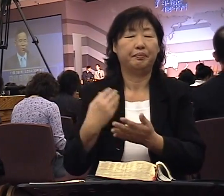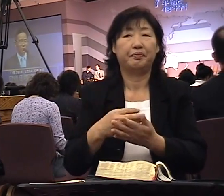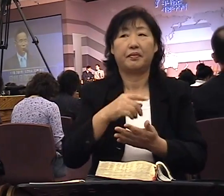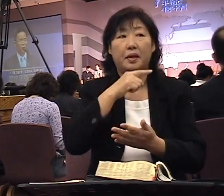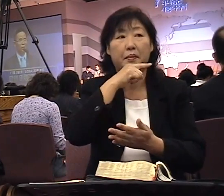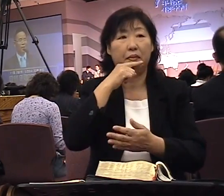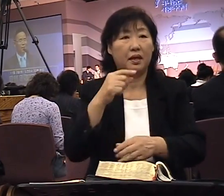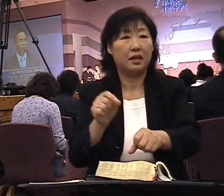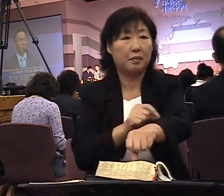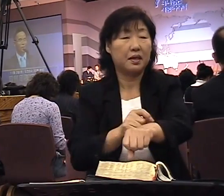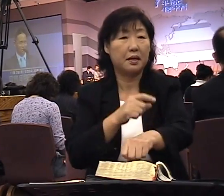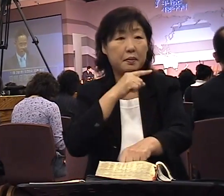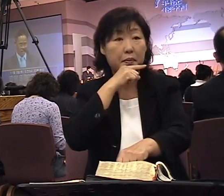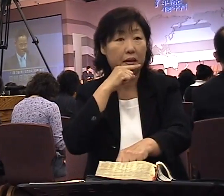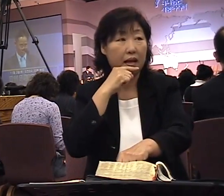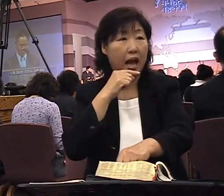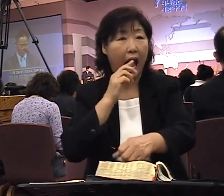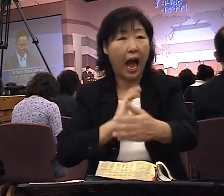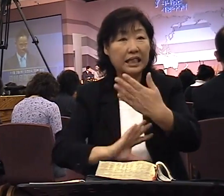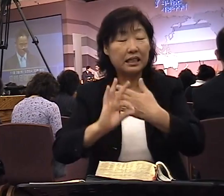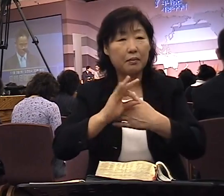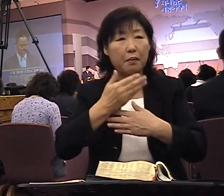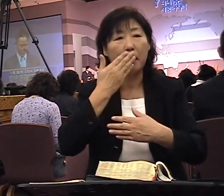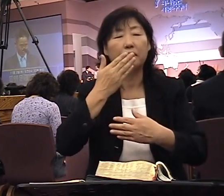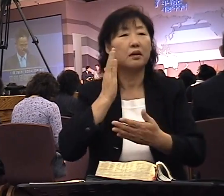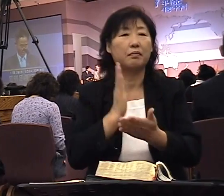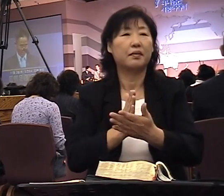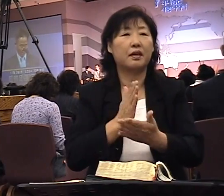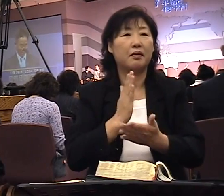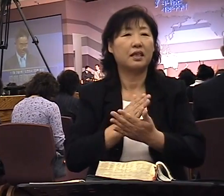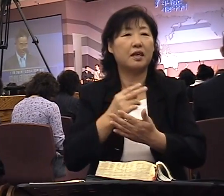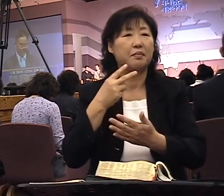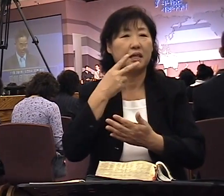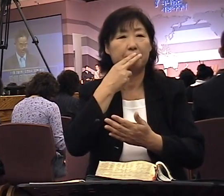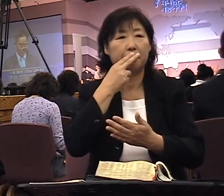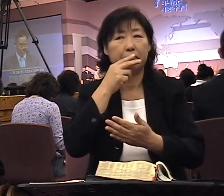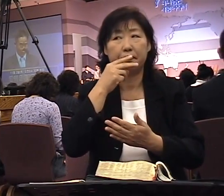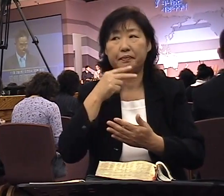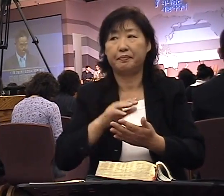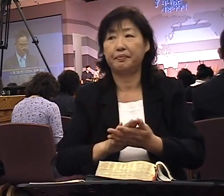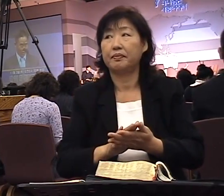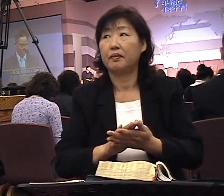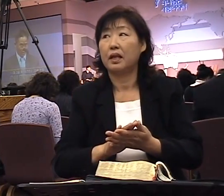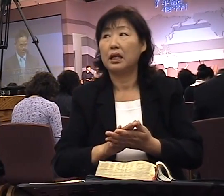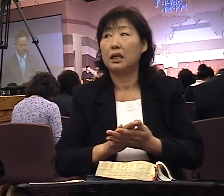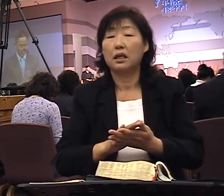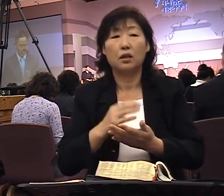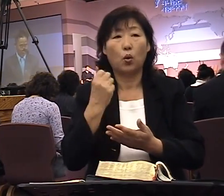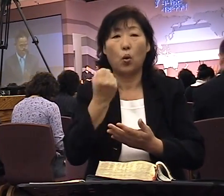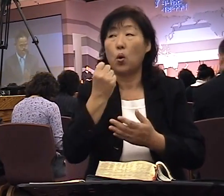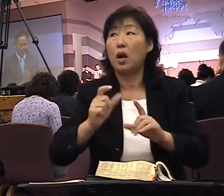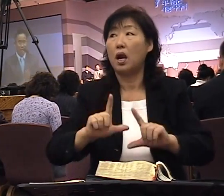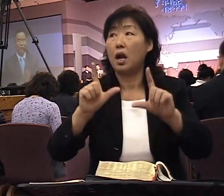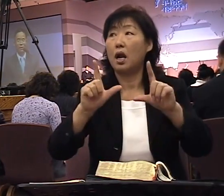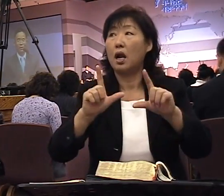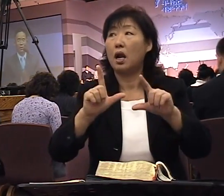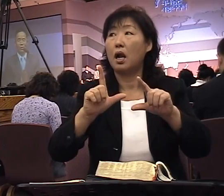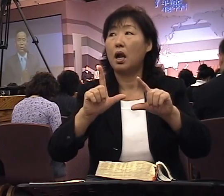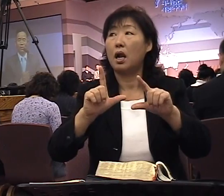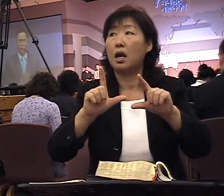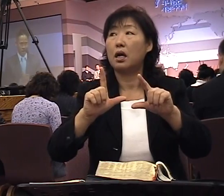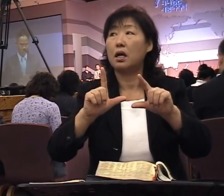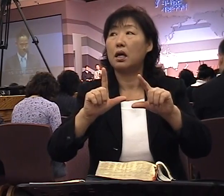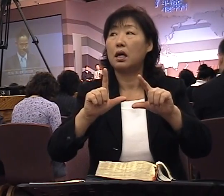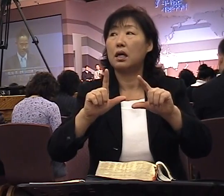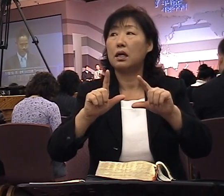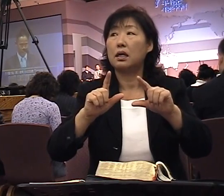피검사 받으실 분들은 아침 금식하시고 오셔야 됩니다. 이번 토요일 11월 토요